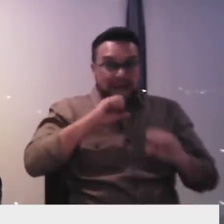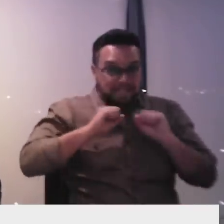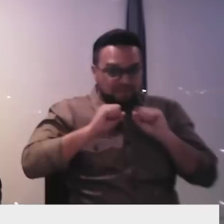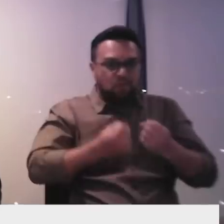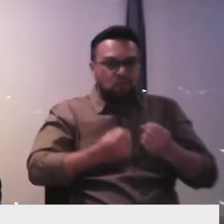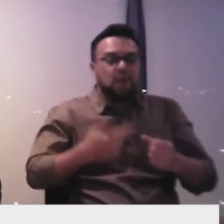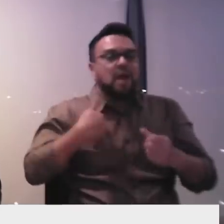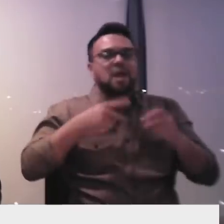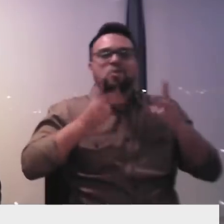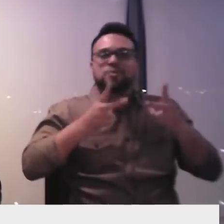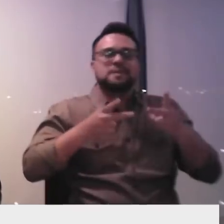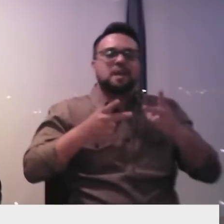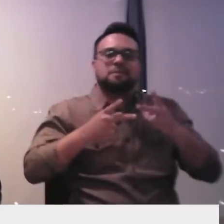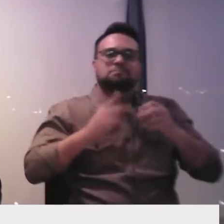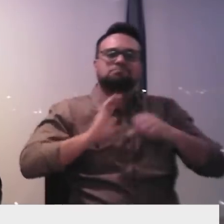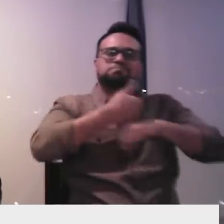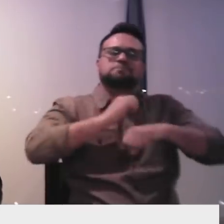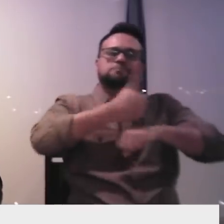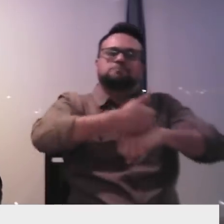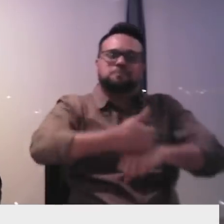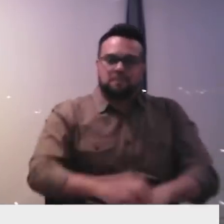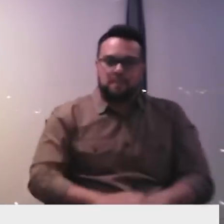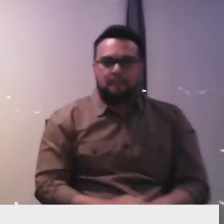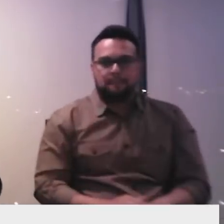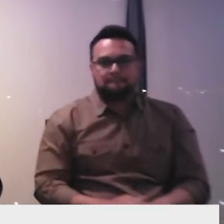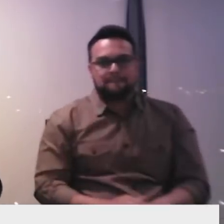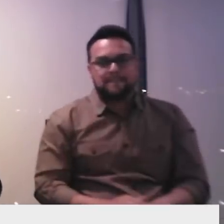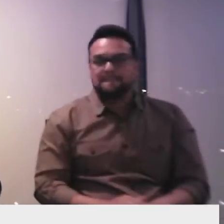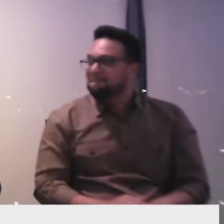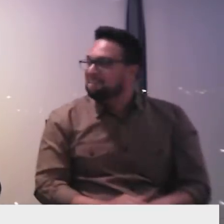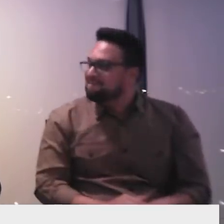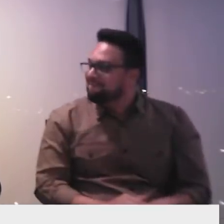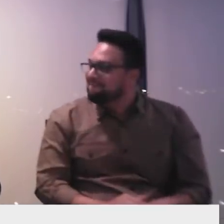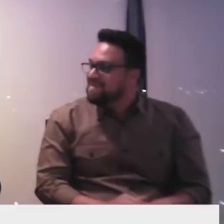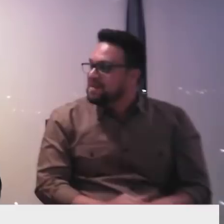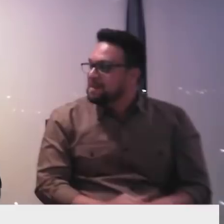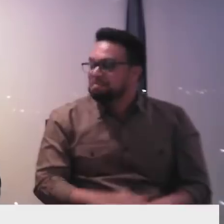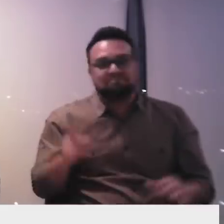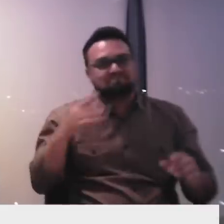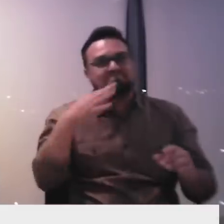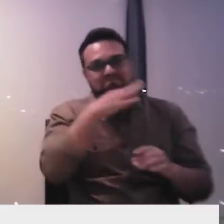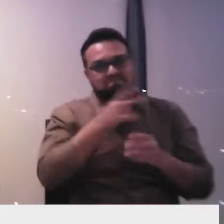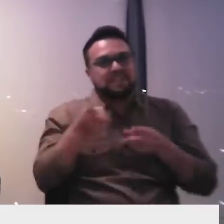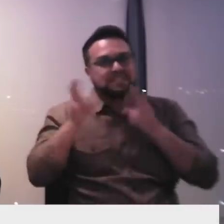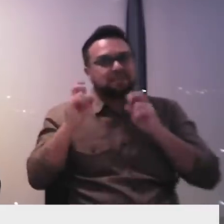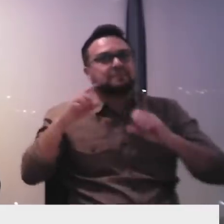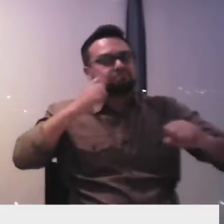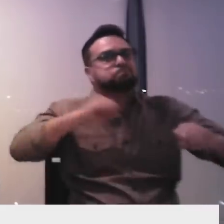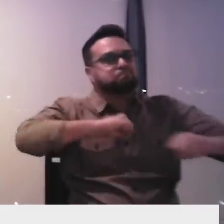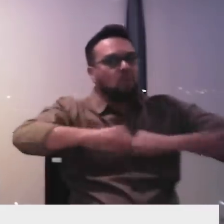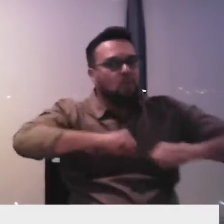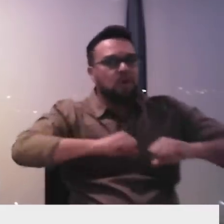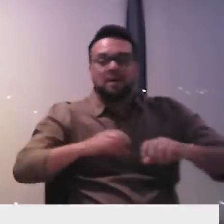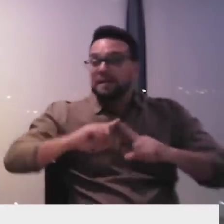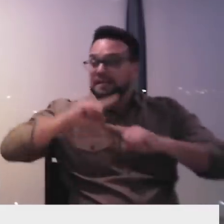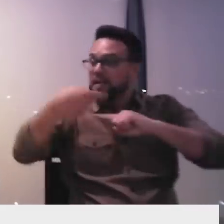eu sempre me destacava, né? Mas tudo bem. A gente vê, aqui para acompanhar o ritmo do senhor. E depois o Tarcísio aqui prestou